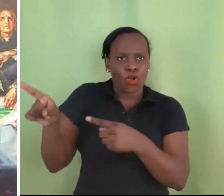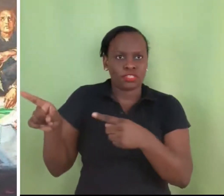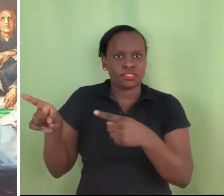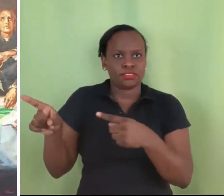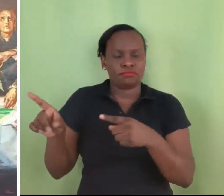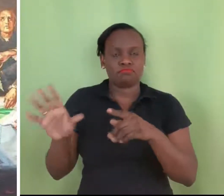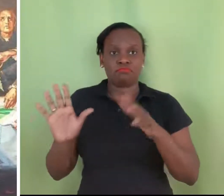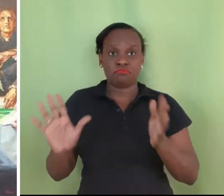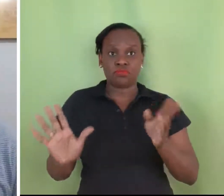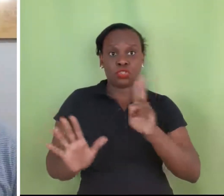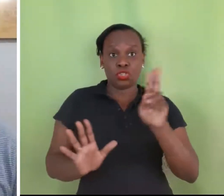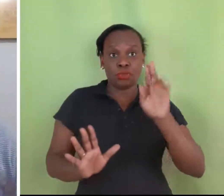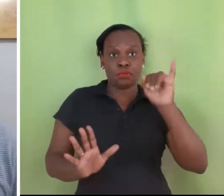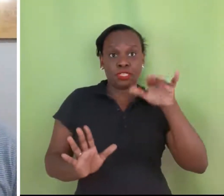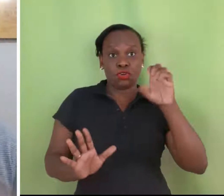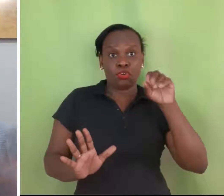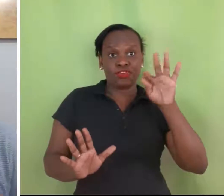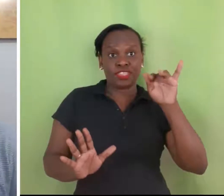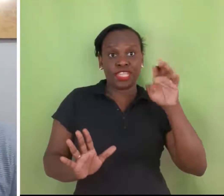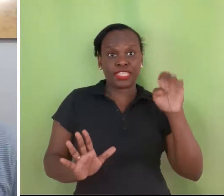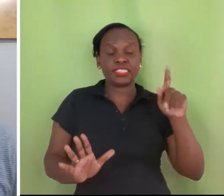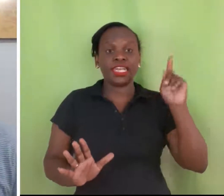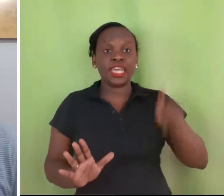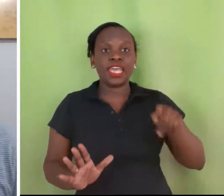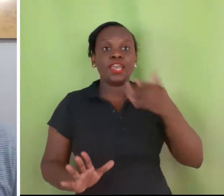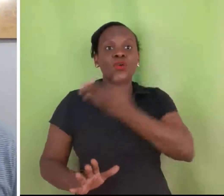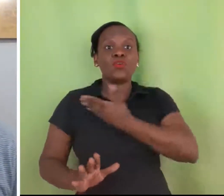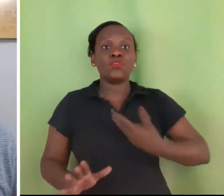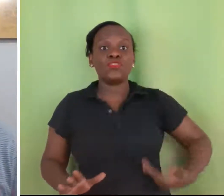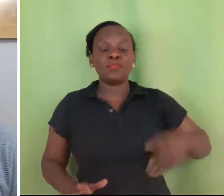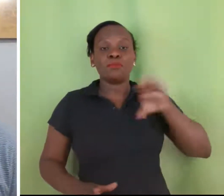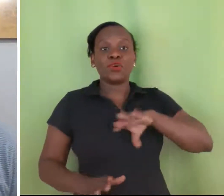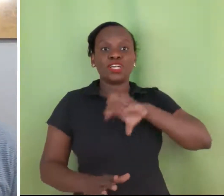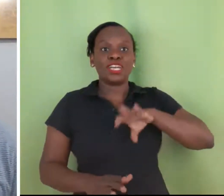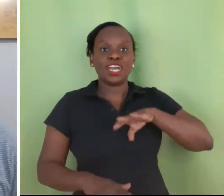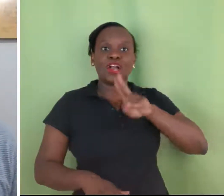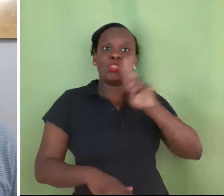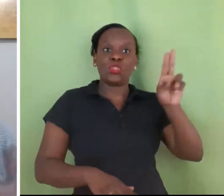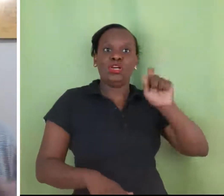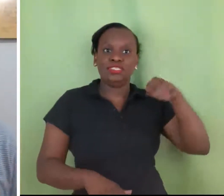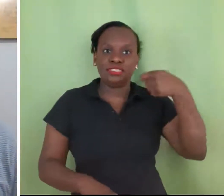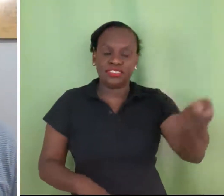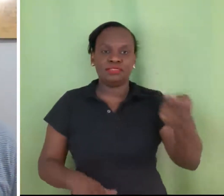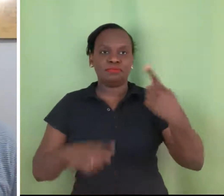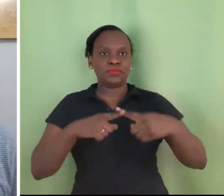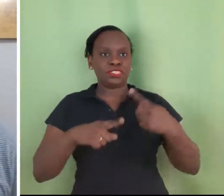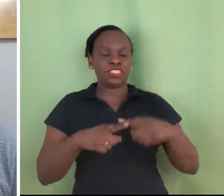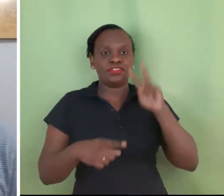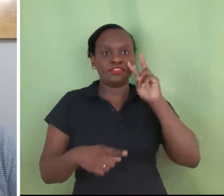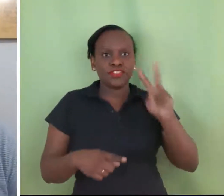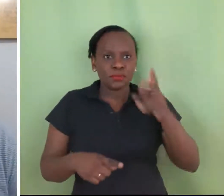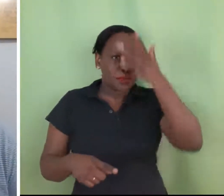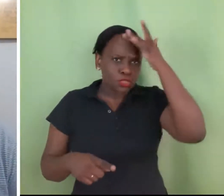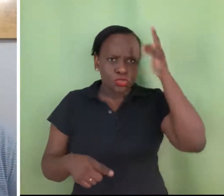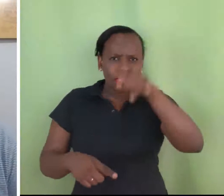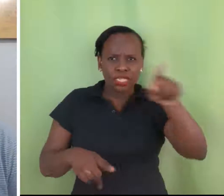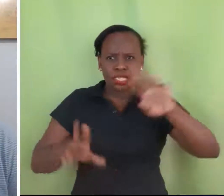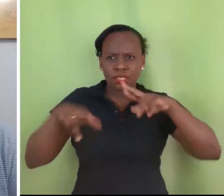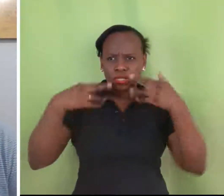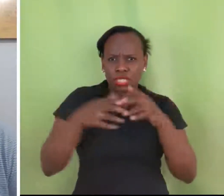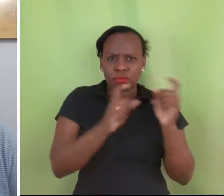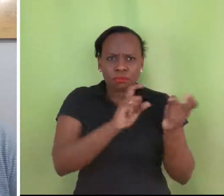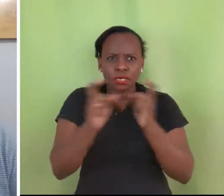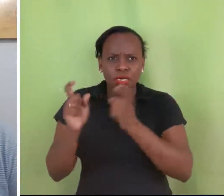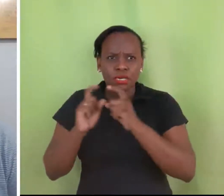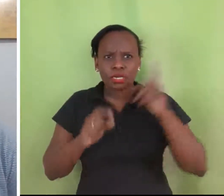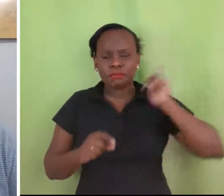né? Então esse nome Inconfidência, na verdade, foi dado lá pelos portugueses, né, porque viram, né, nessas pessoas que se reuniram em Minas Gerais